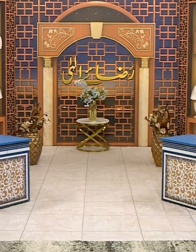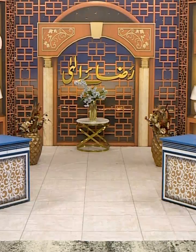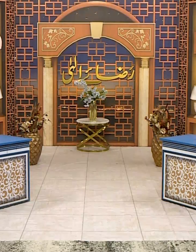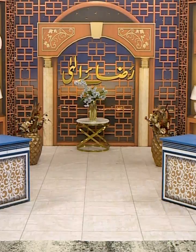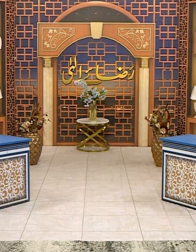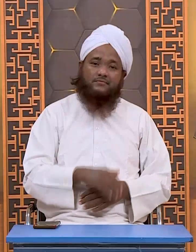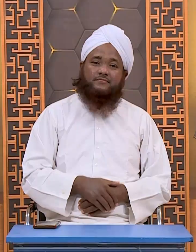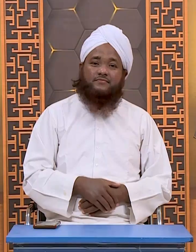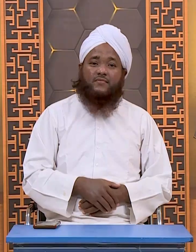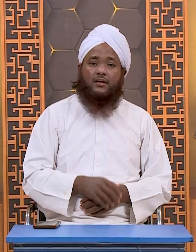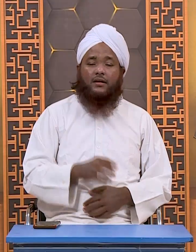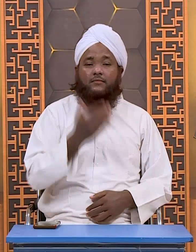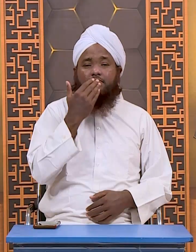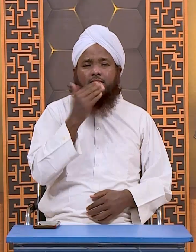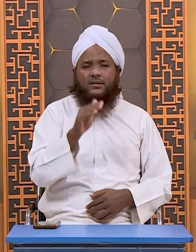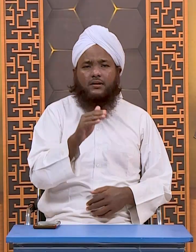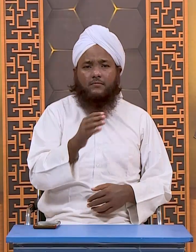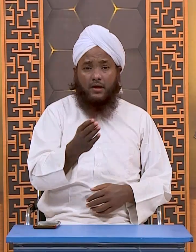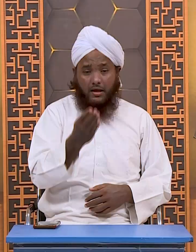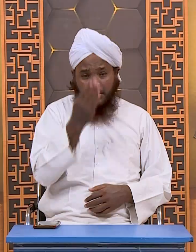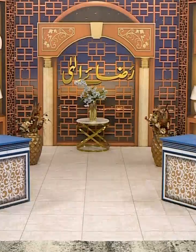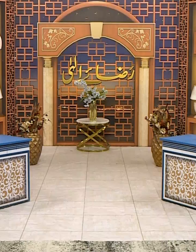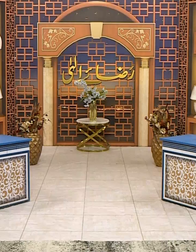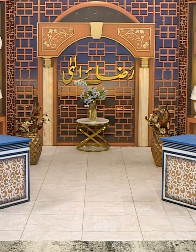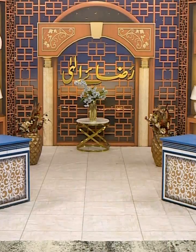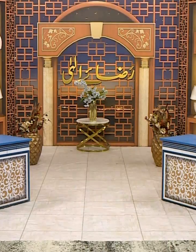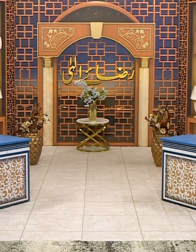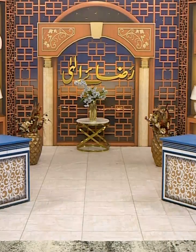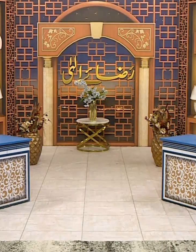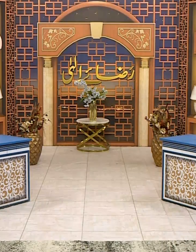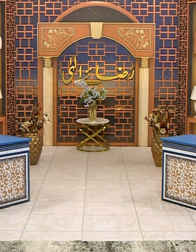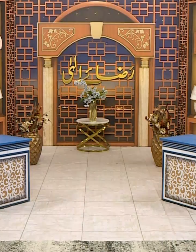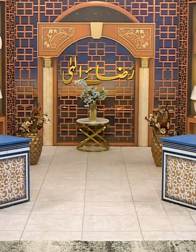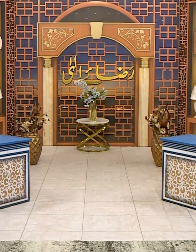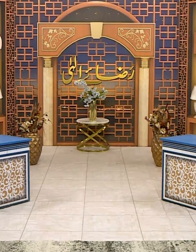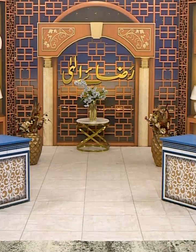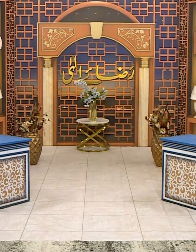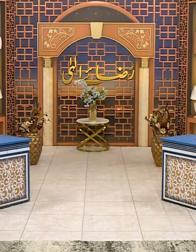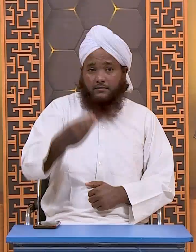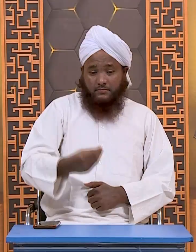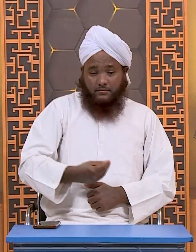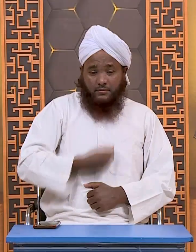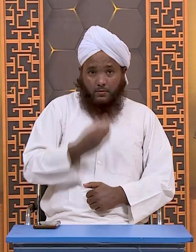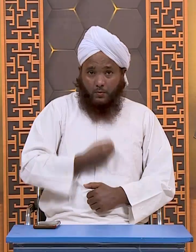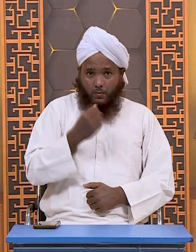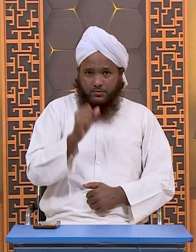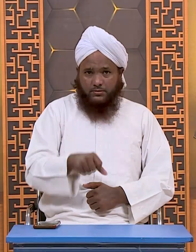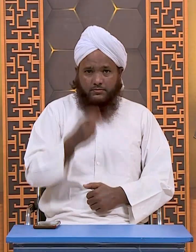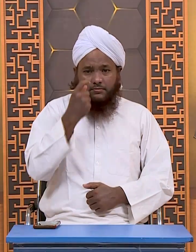فرماتے ہیں احسان کی انتہا یہ ہے کہ اللہ اپنے بندے سے راضی ہو، اور یہ وہ ثواب ہے